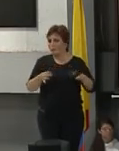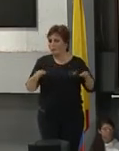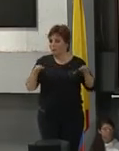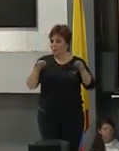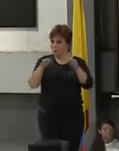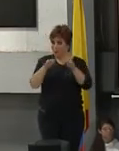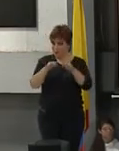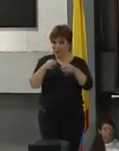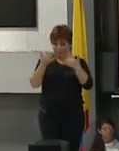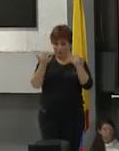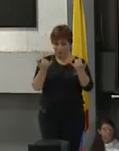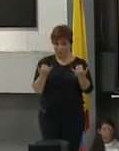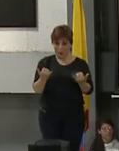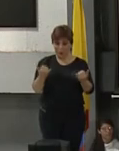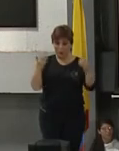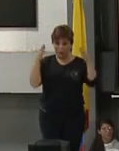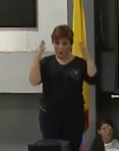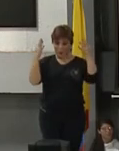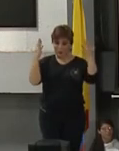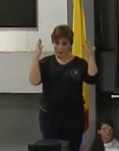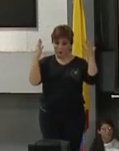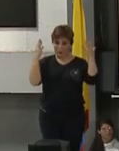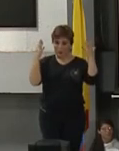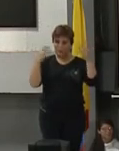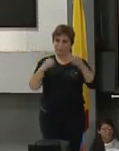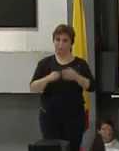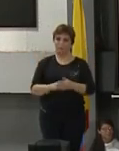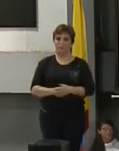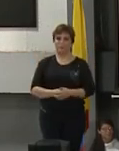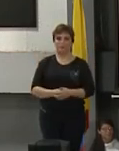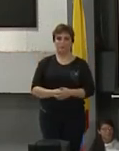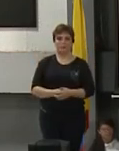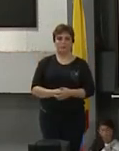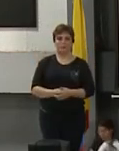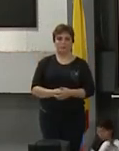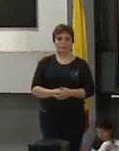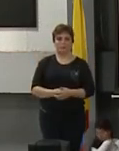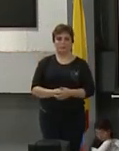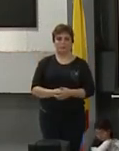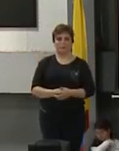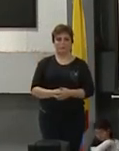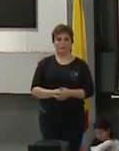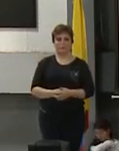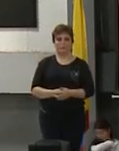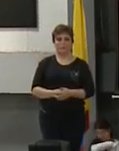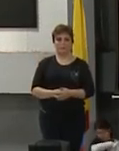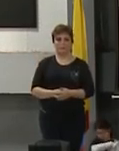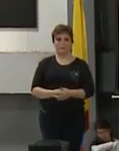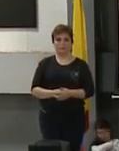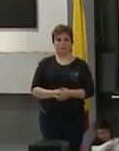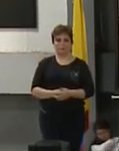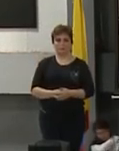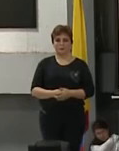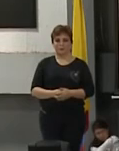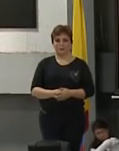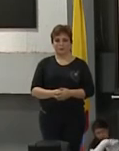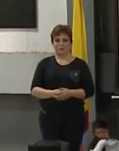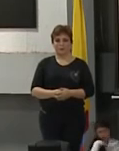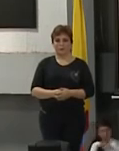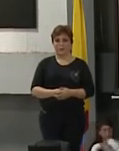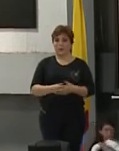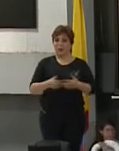celebrando a continuación para desarrollar la premiación